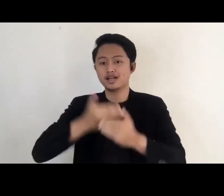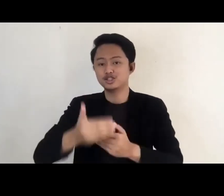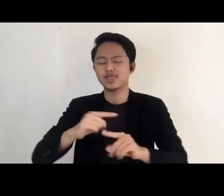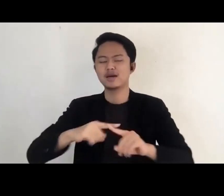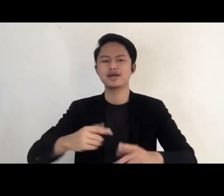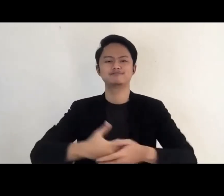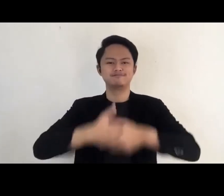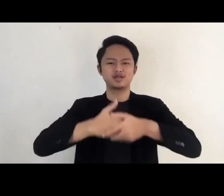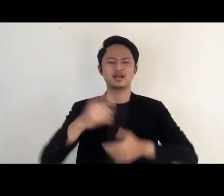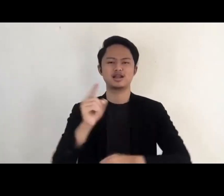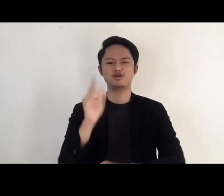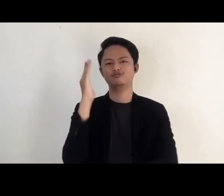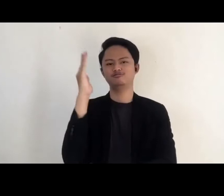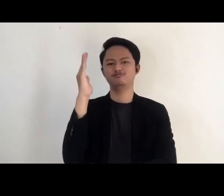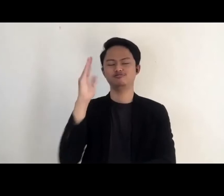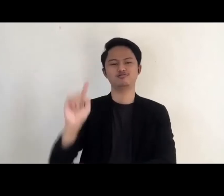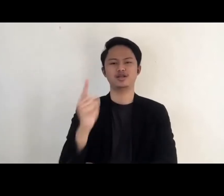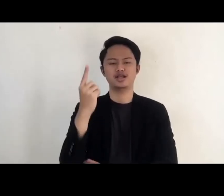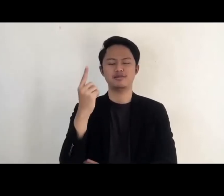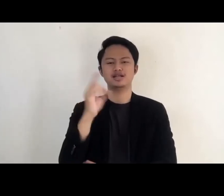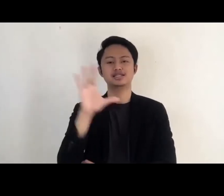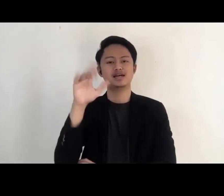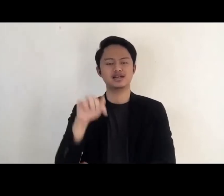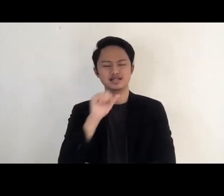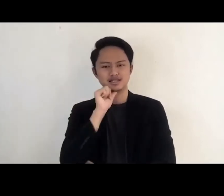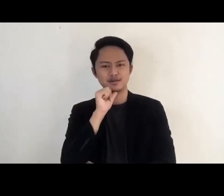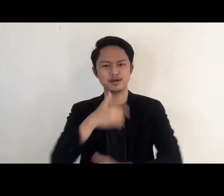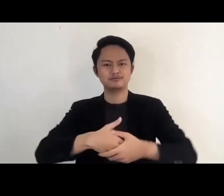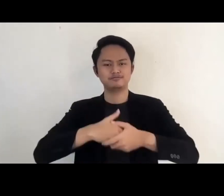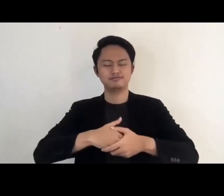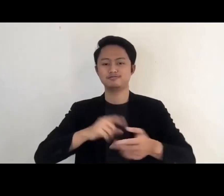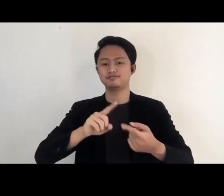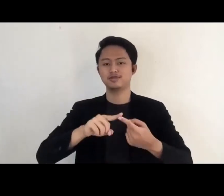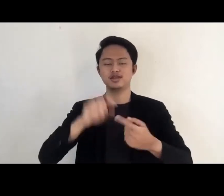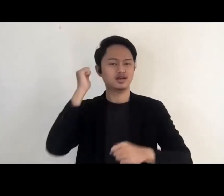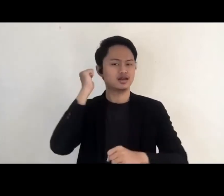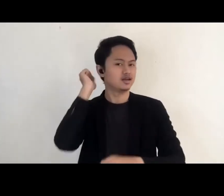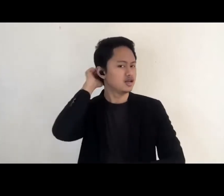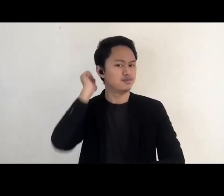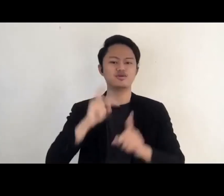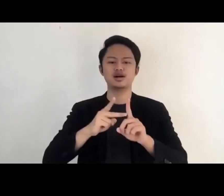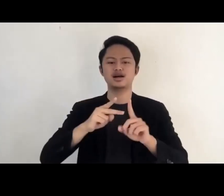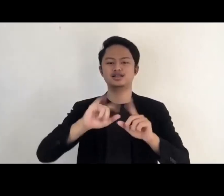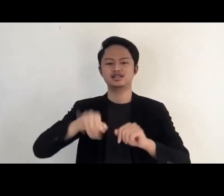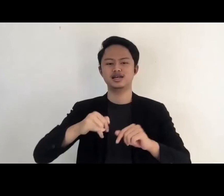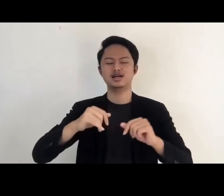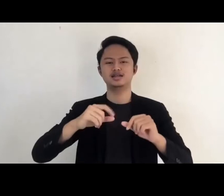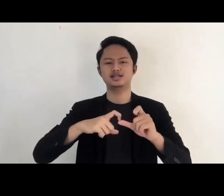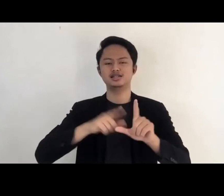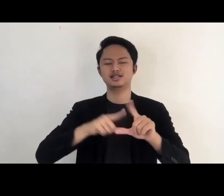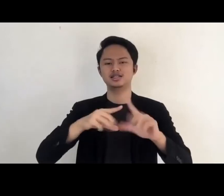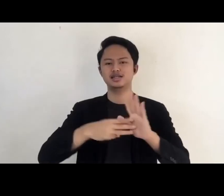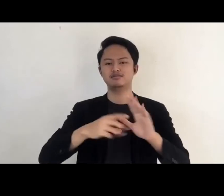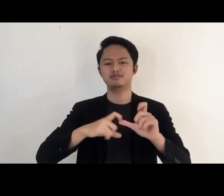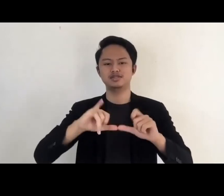dalam webinar pada sesi pertama siang hari ini. Ada Ibu Hajah A. Syamsiar Esos MSI, Kepala Dinas